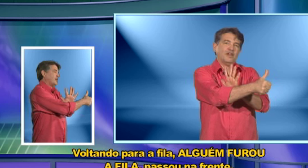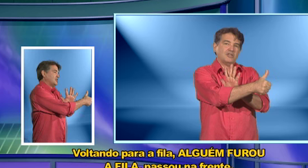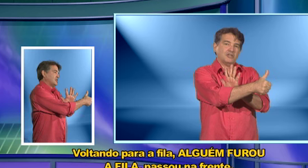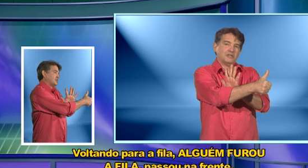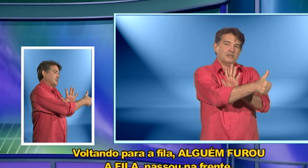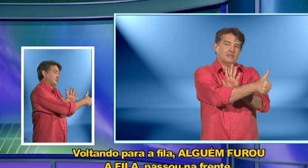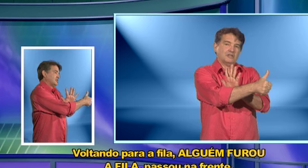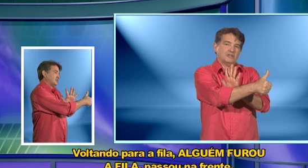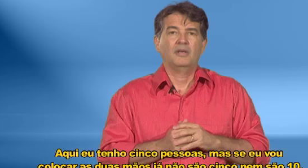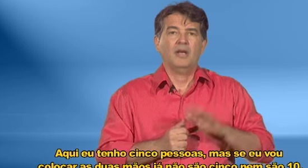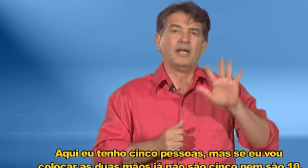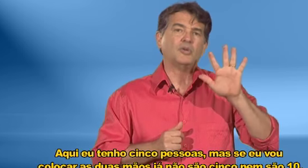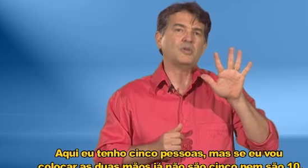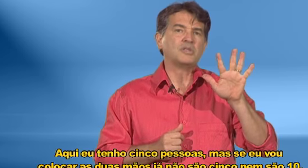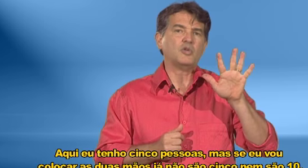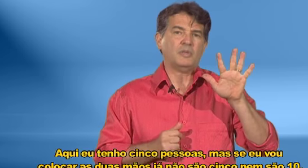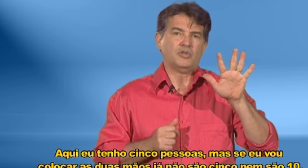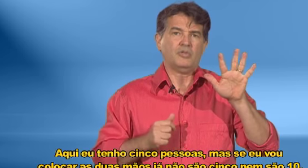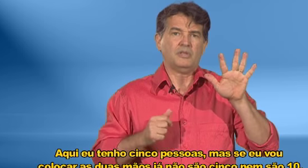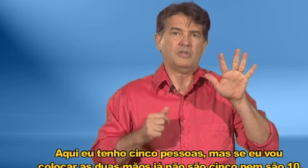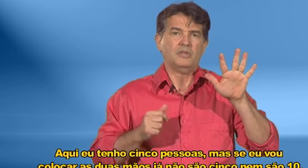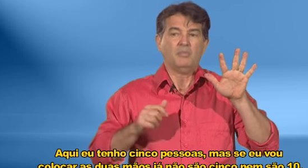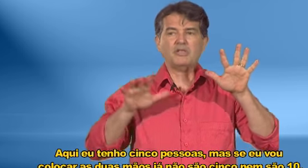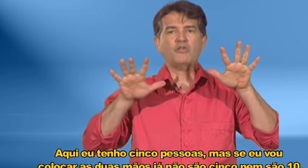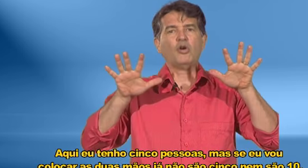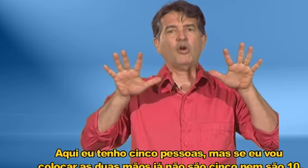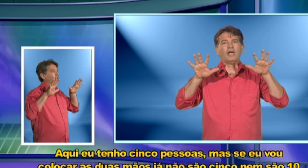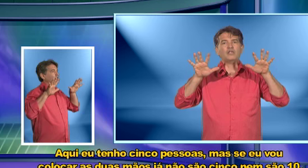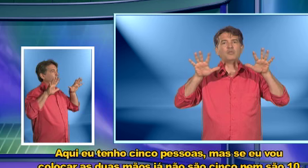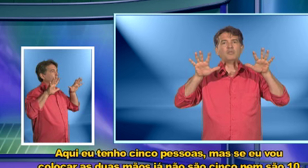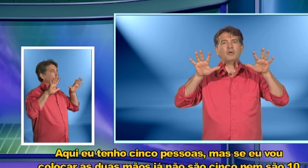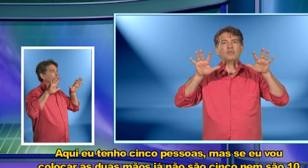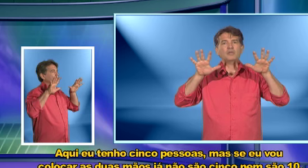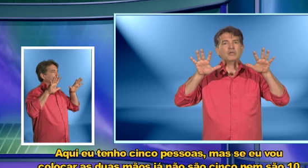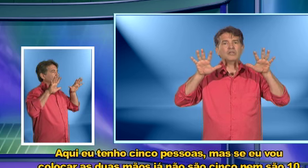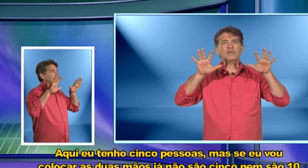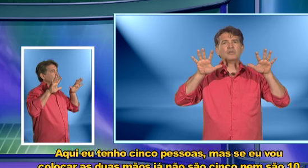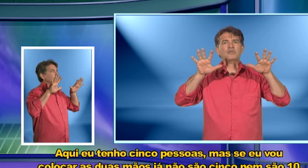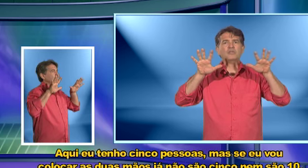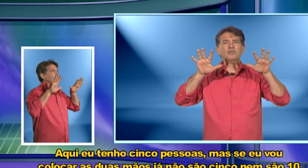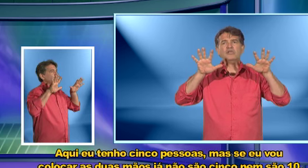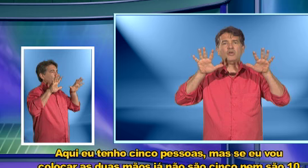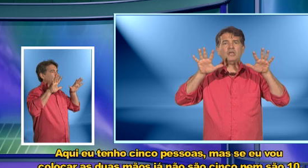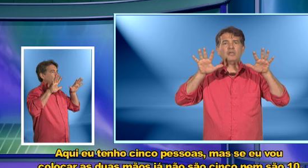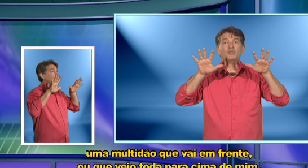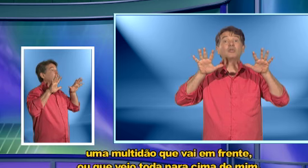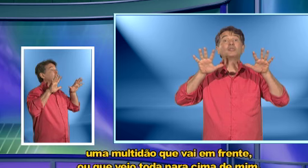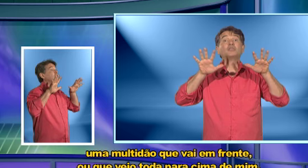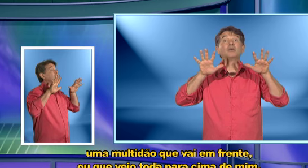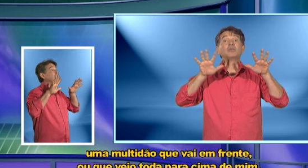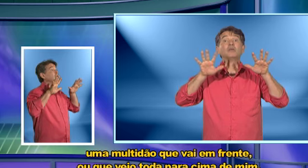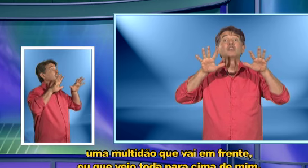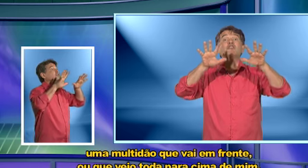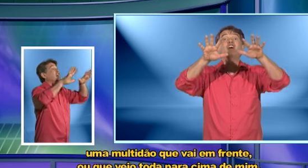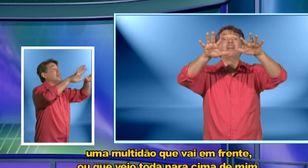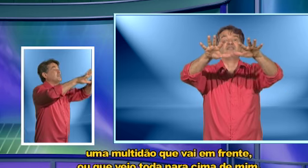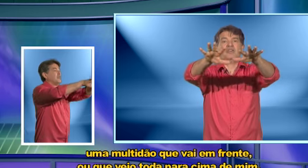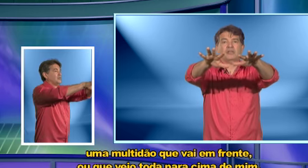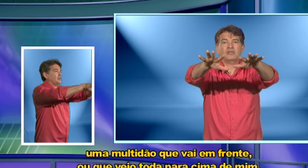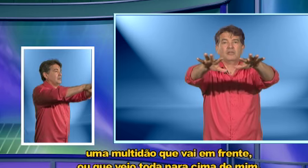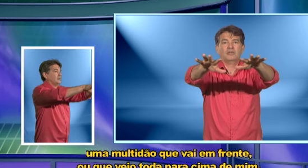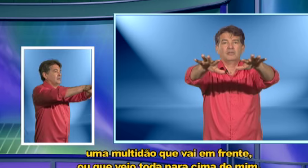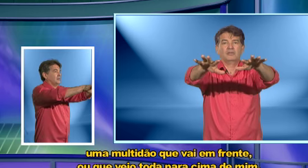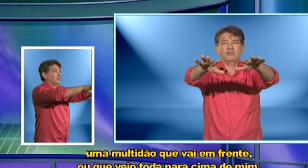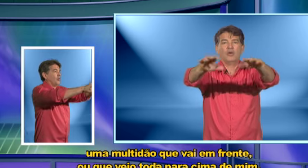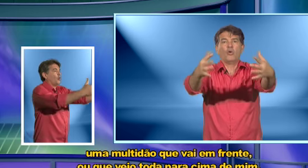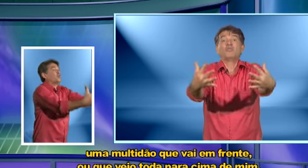Passou na frente. Aqui eu tenho 5 pessoas. Mas se eu vou colocar as duas mãos, já não são 5 nem só 10. Uma multidão que vai em